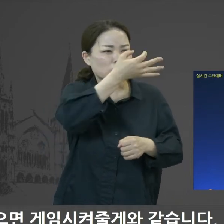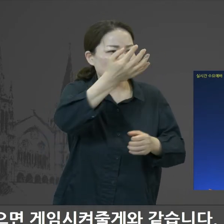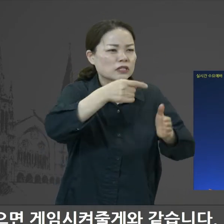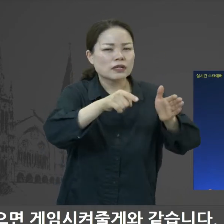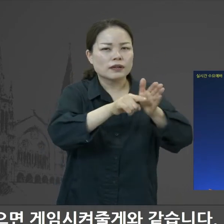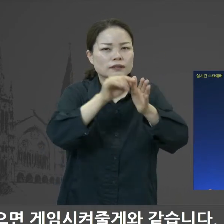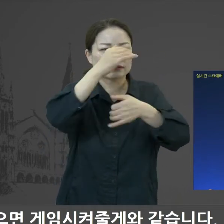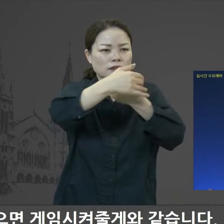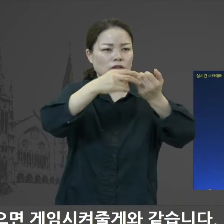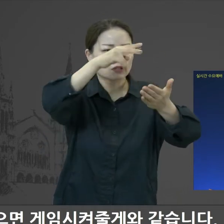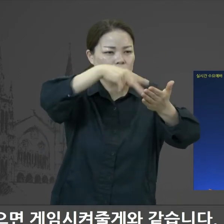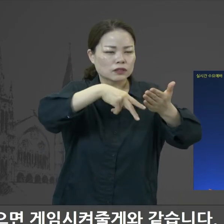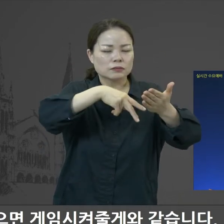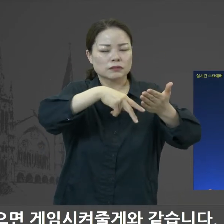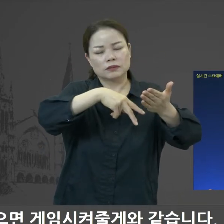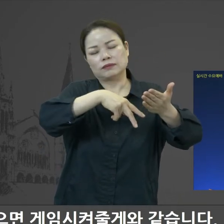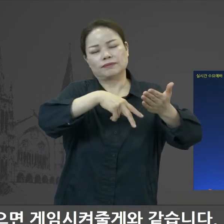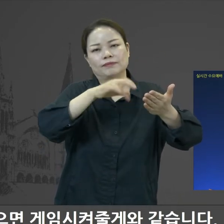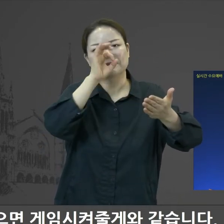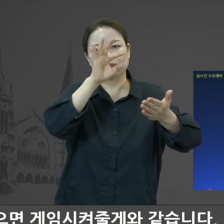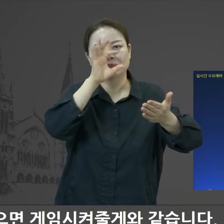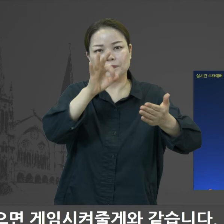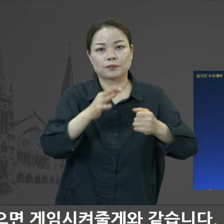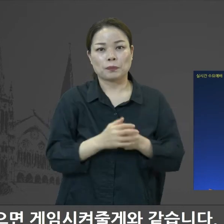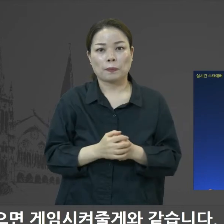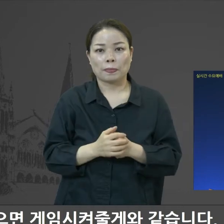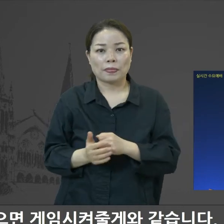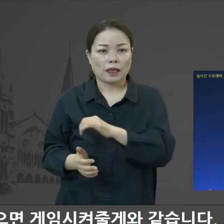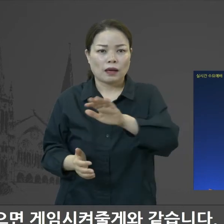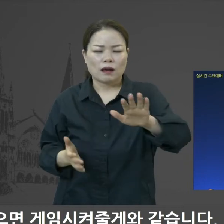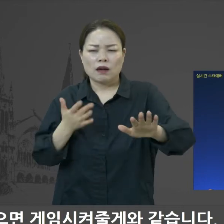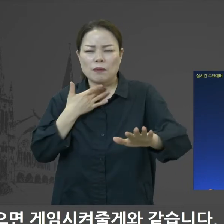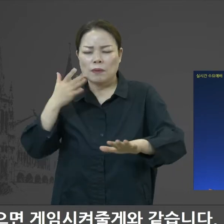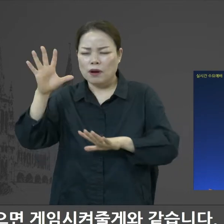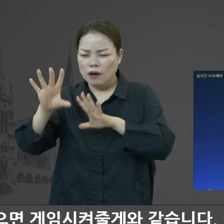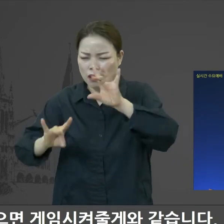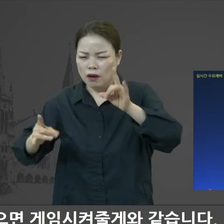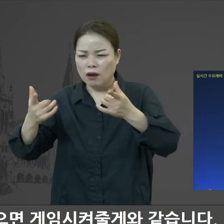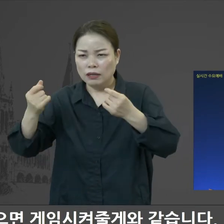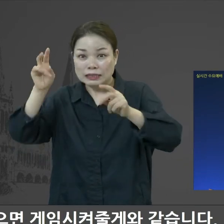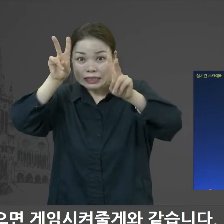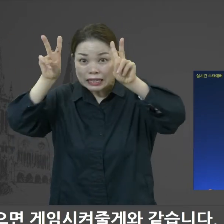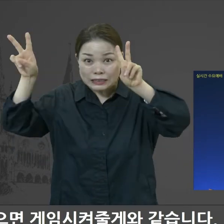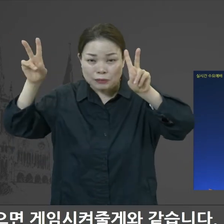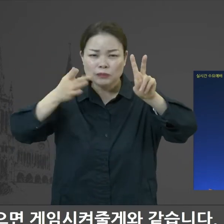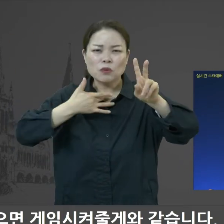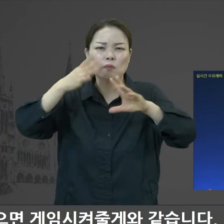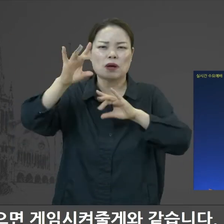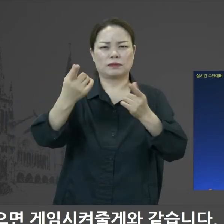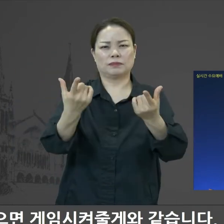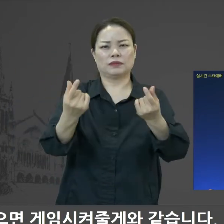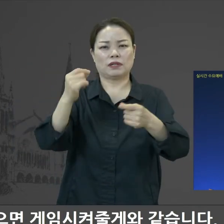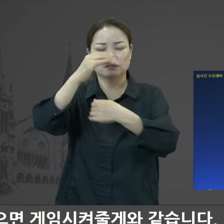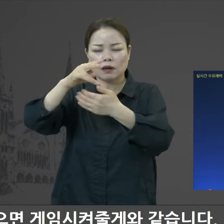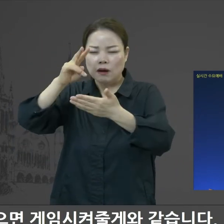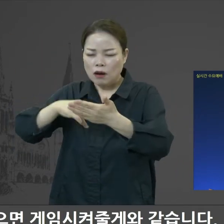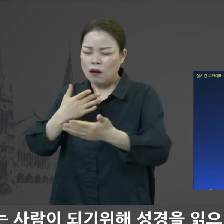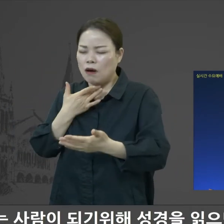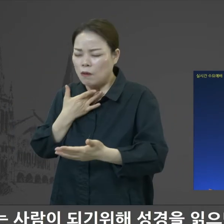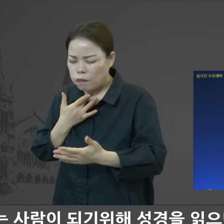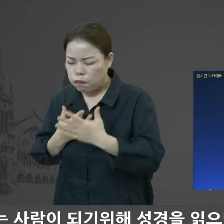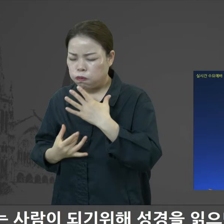되지 않으실 겁니다. 하지만 우리가 목마른 사슴처럼 성경을 읽고 하나님의 말씀